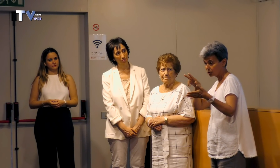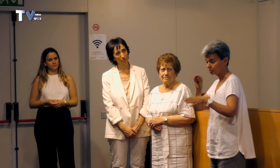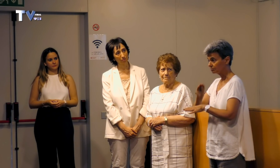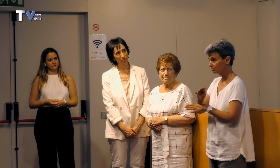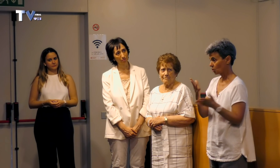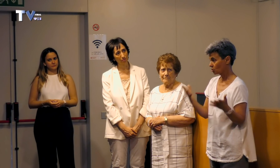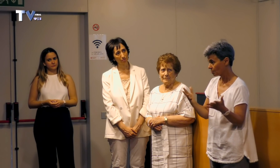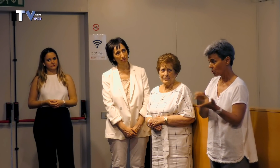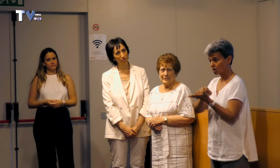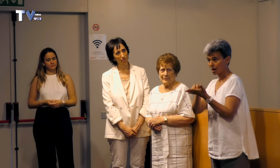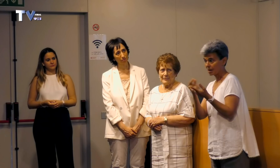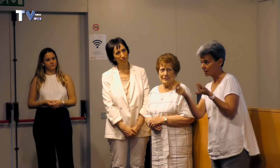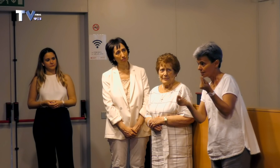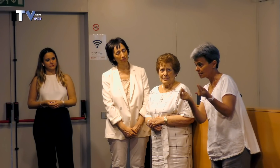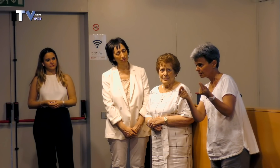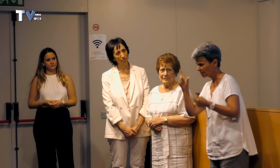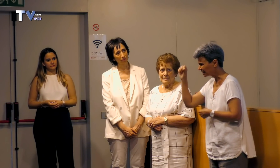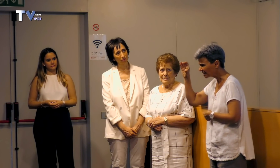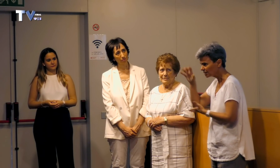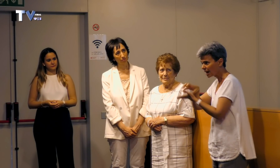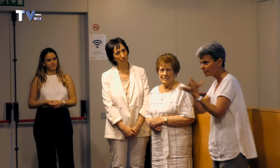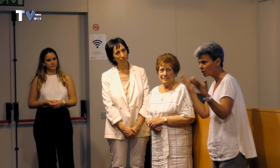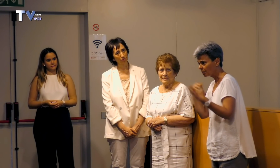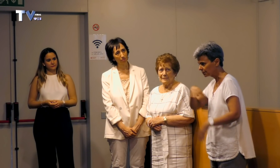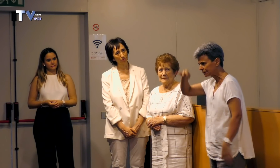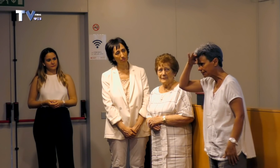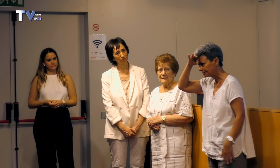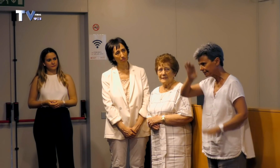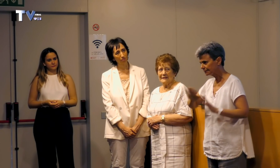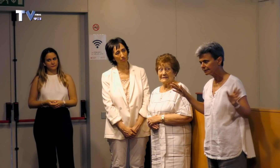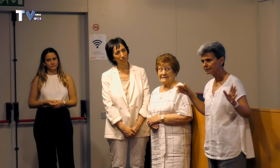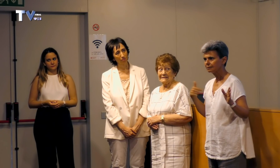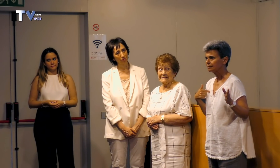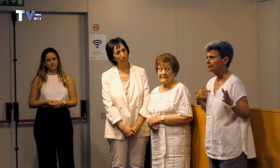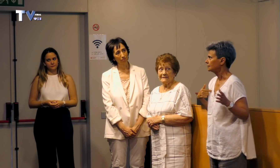signes catalana. Era castellà, català, però com a llengua de signes no en teníem.